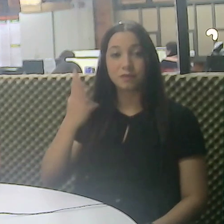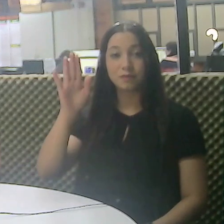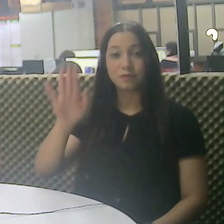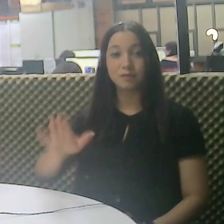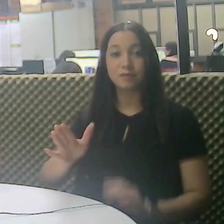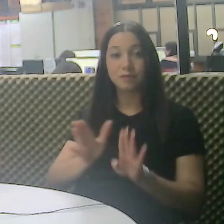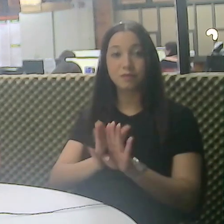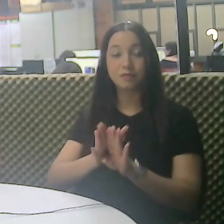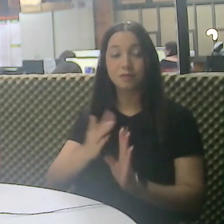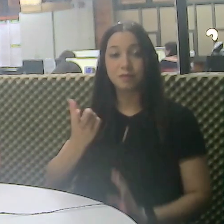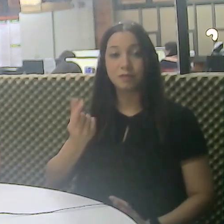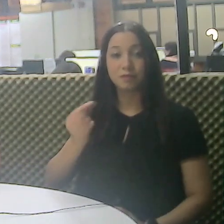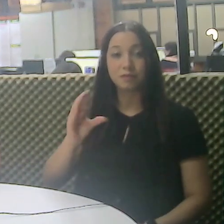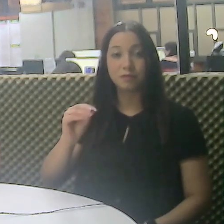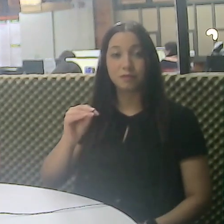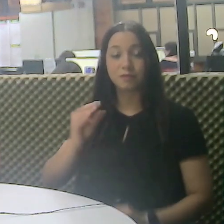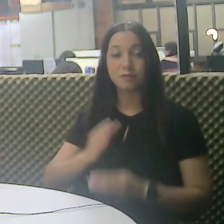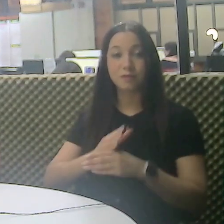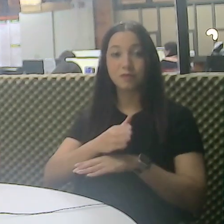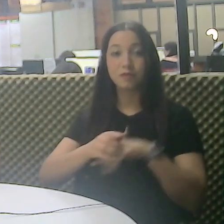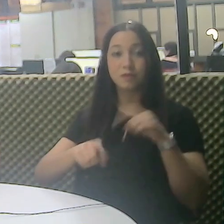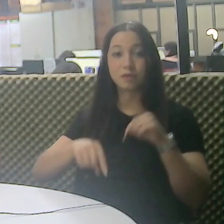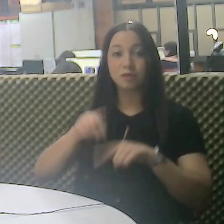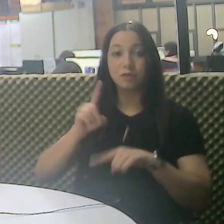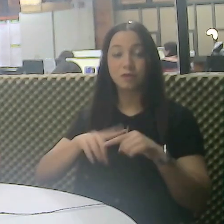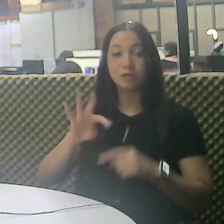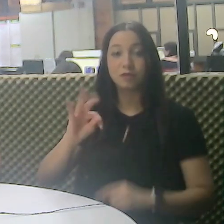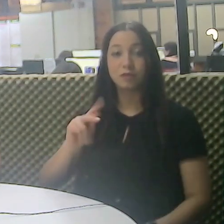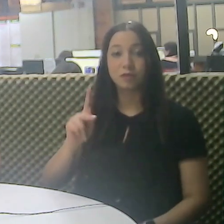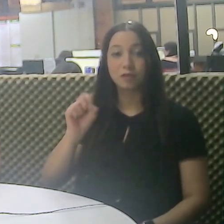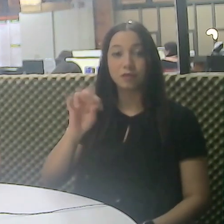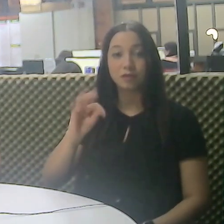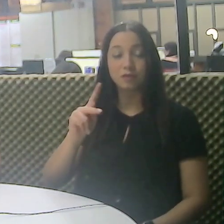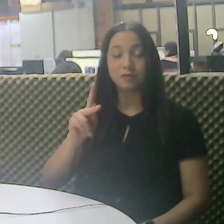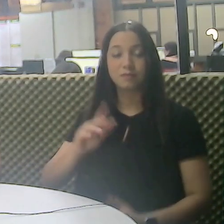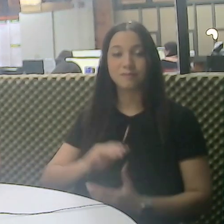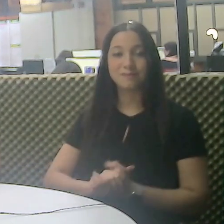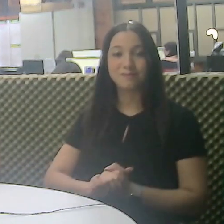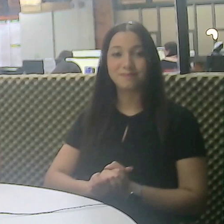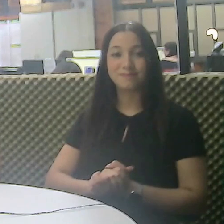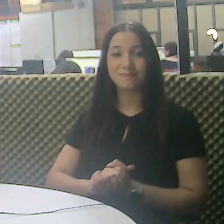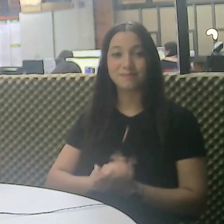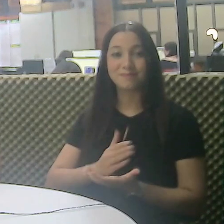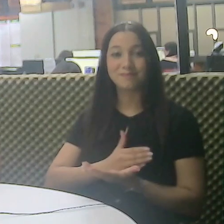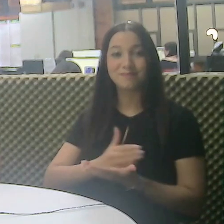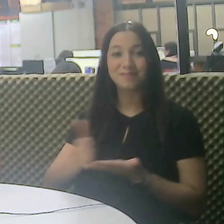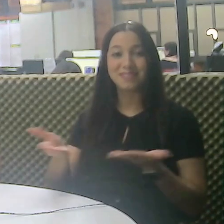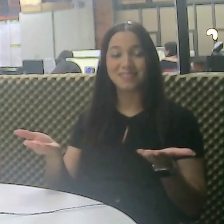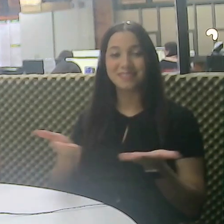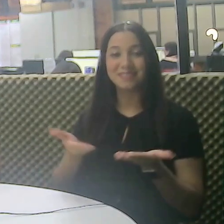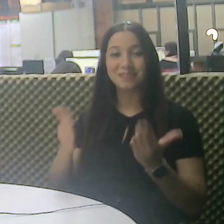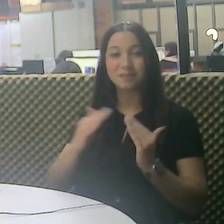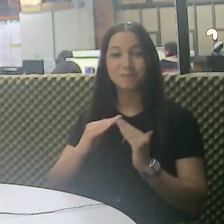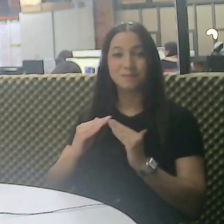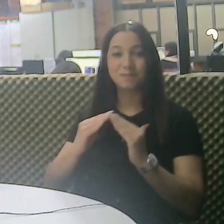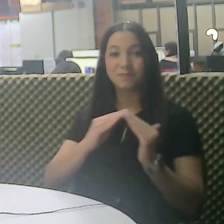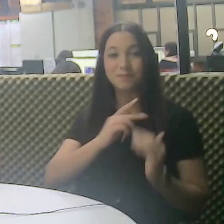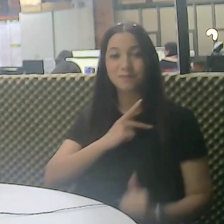até as 8 da noite, pela entrada da loja Toque Estoque. A partir de hoje, os moradores do bairro